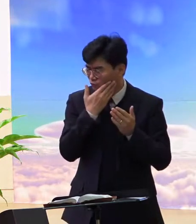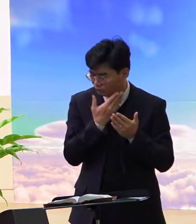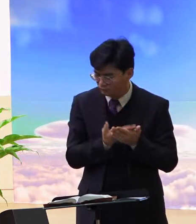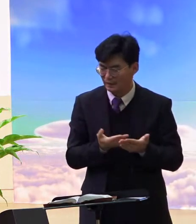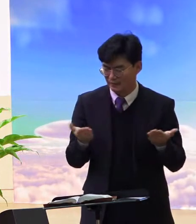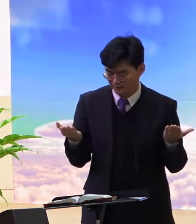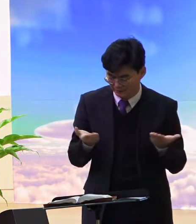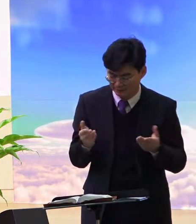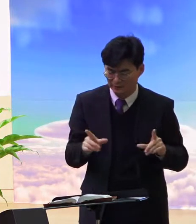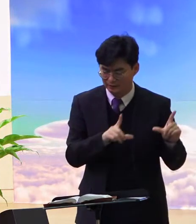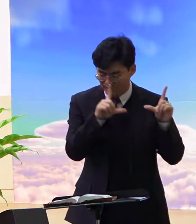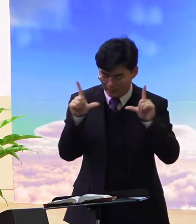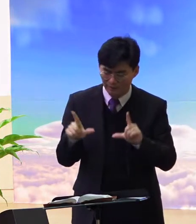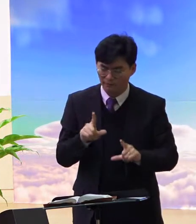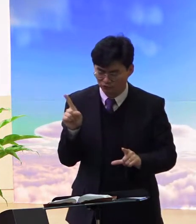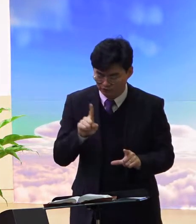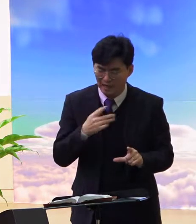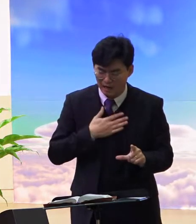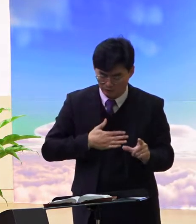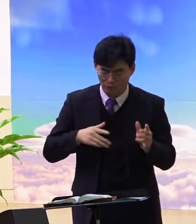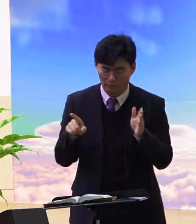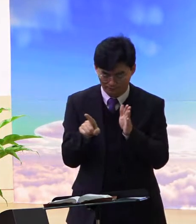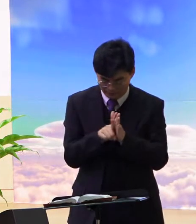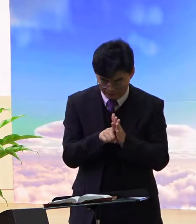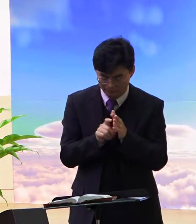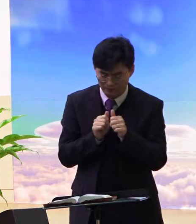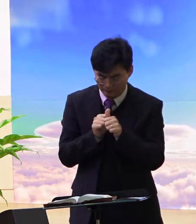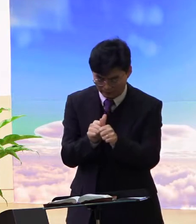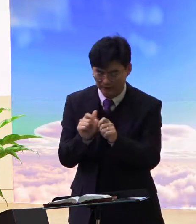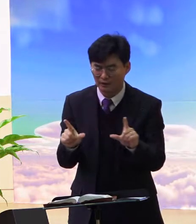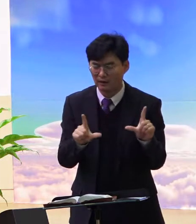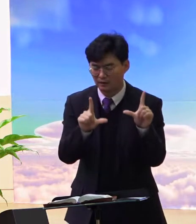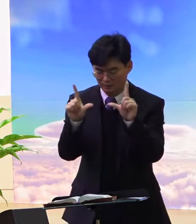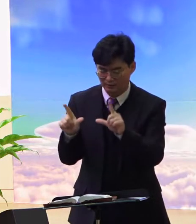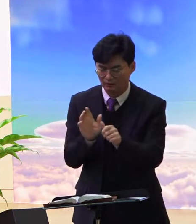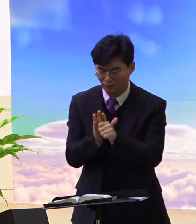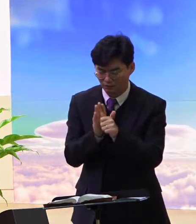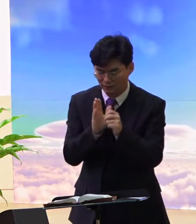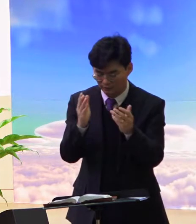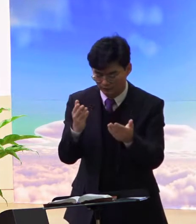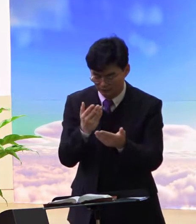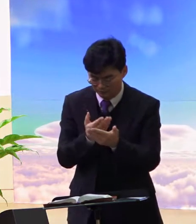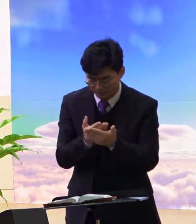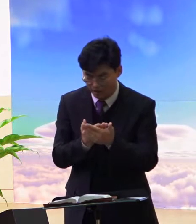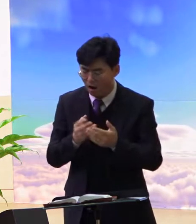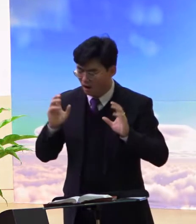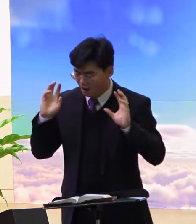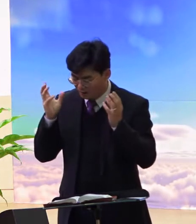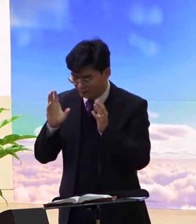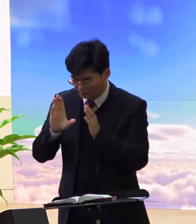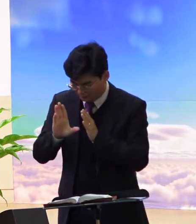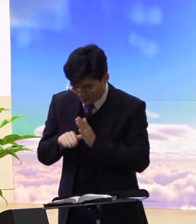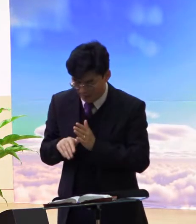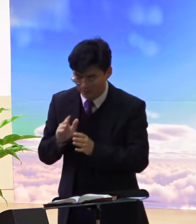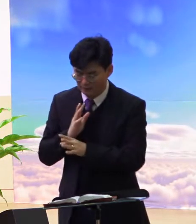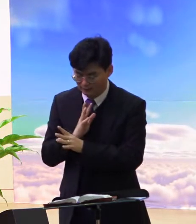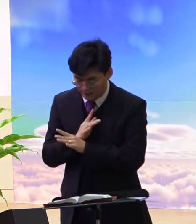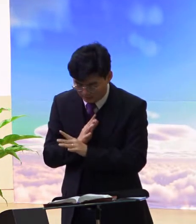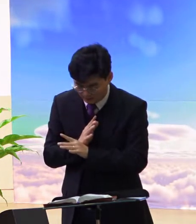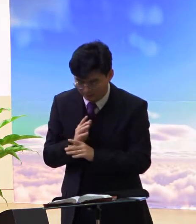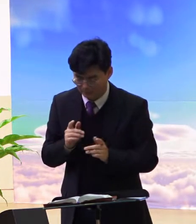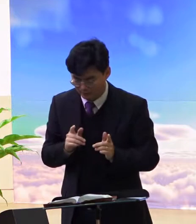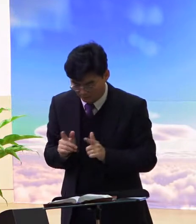생각하는 삶을 살아가게 하시옵소서. 어린 시절 덕분놀이, 딱지치기, 무술놀이, 땅